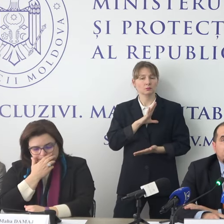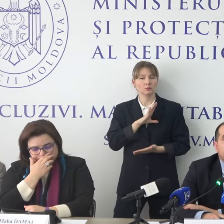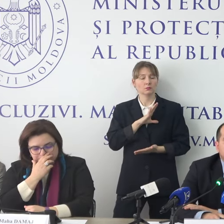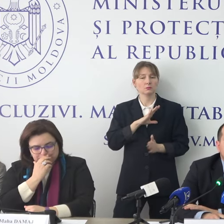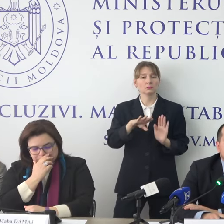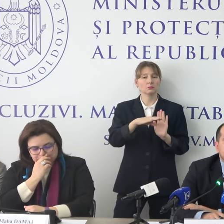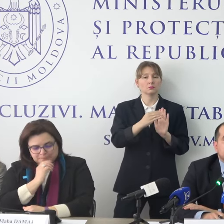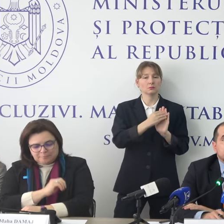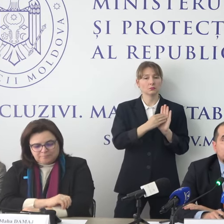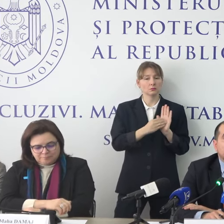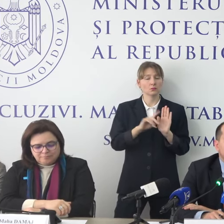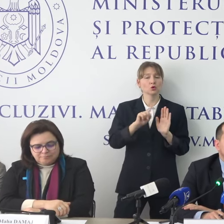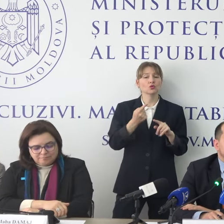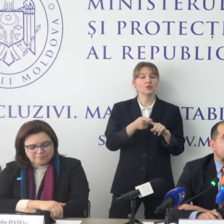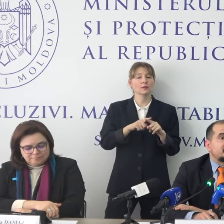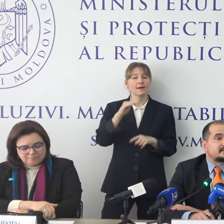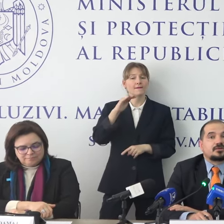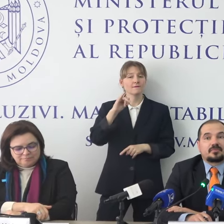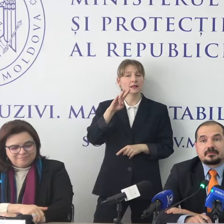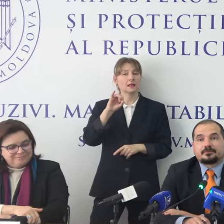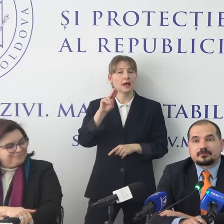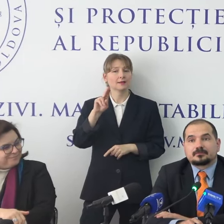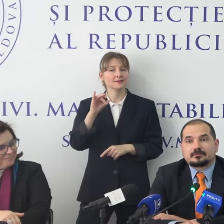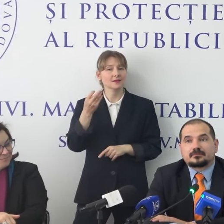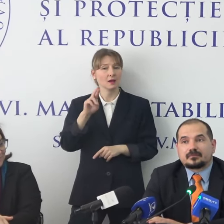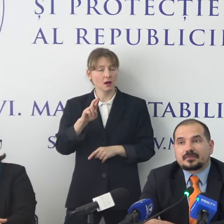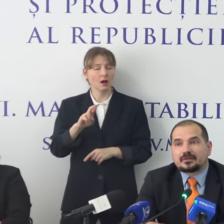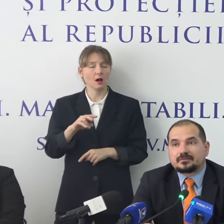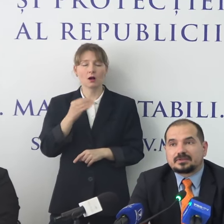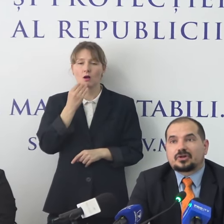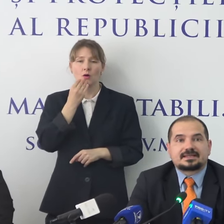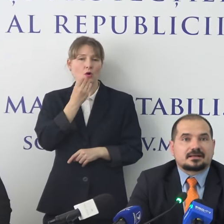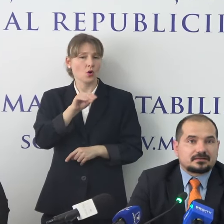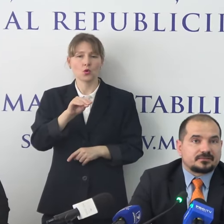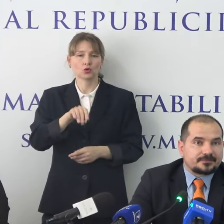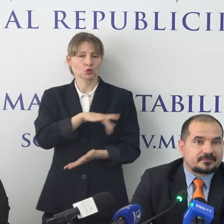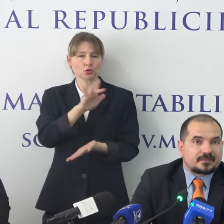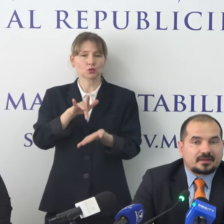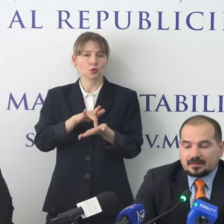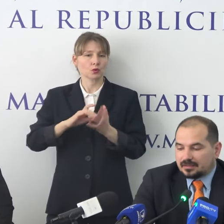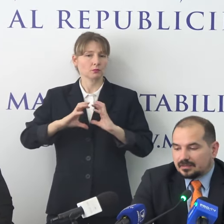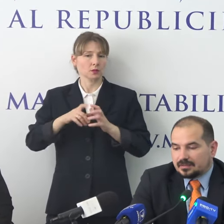citisem undeva că Finlanda este țara în care este cel mai bine să fii copil din toate țările.